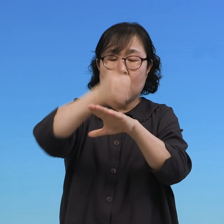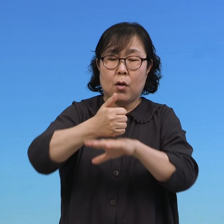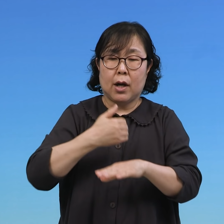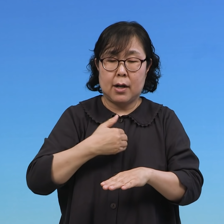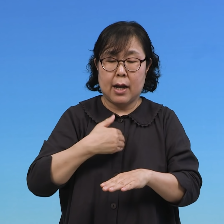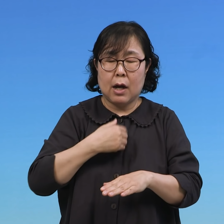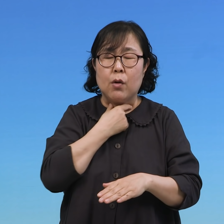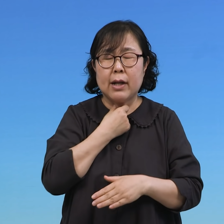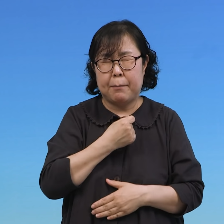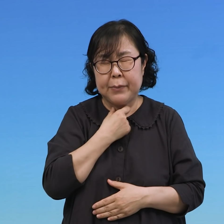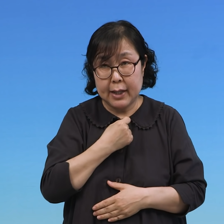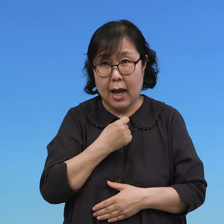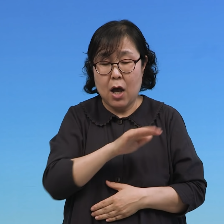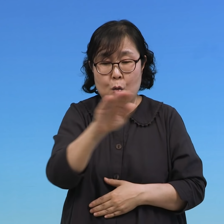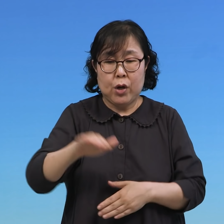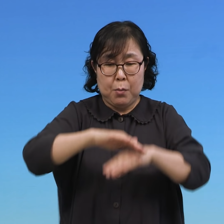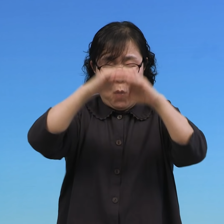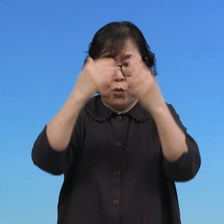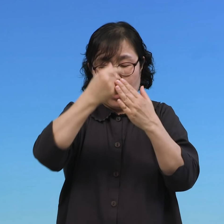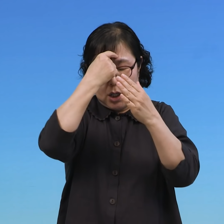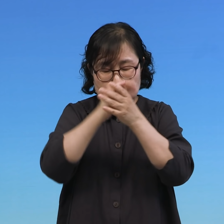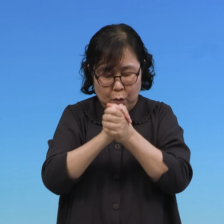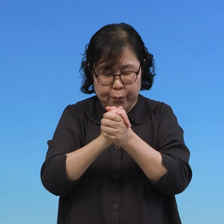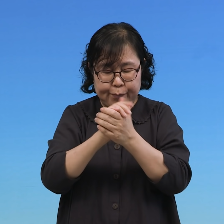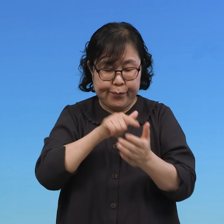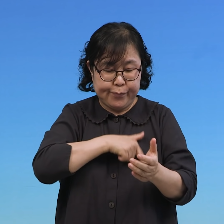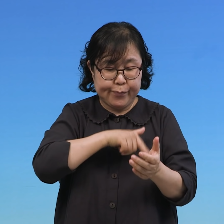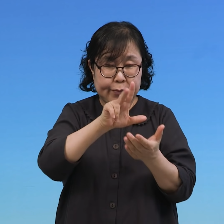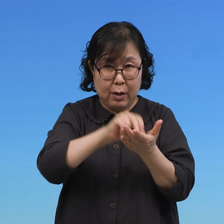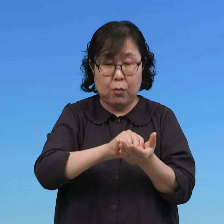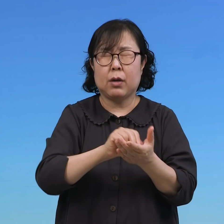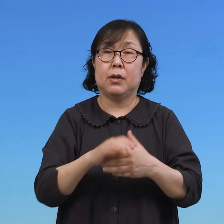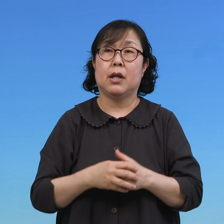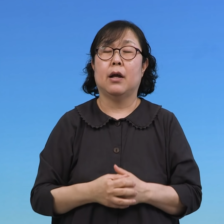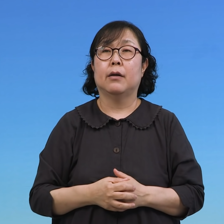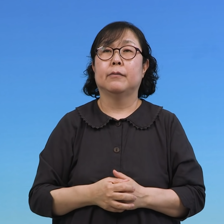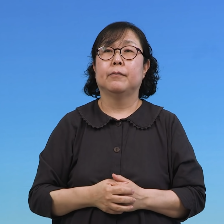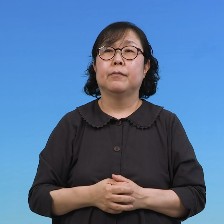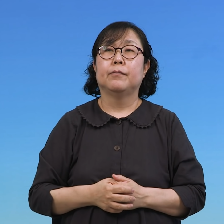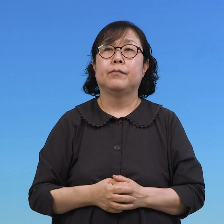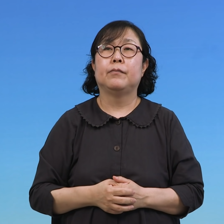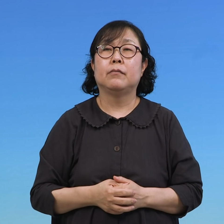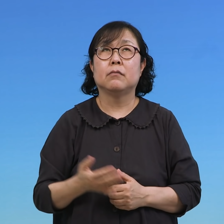결과를 우리는 기도합니다. 우리 모두의 기도 제목이에요. 지난주에요